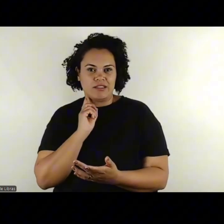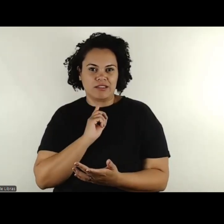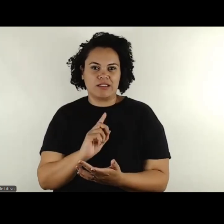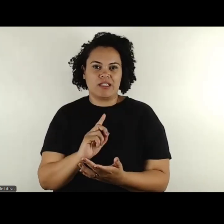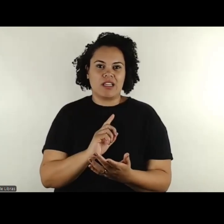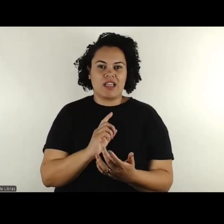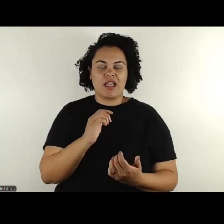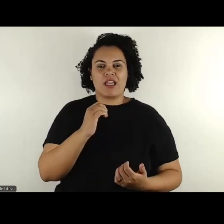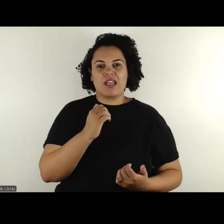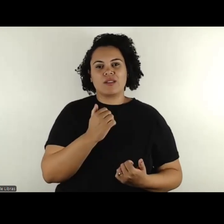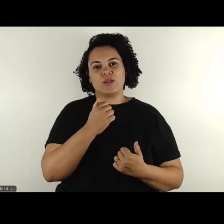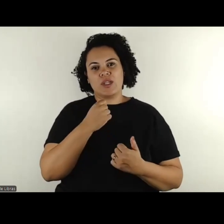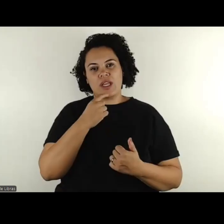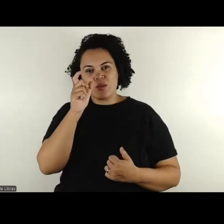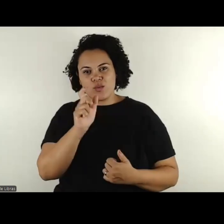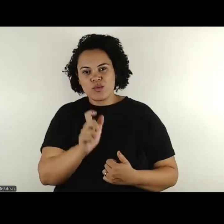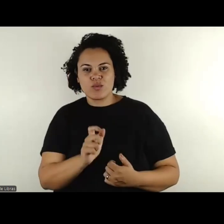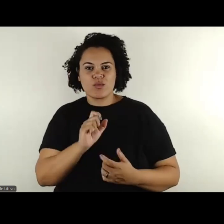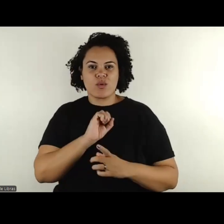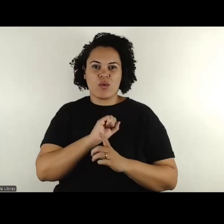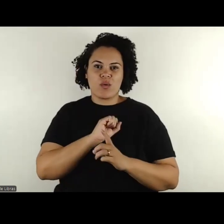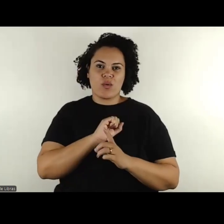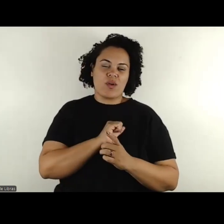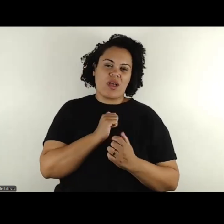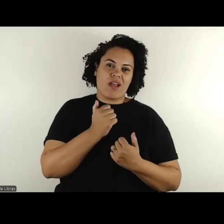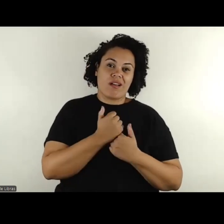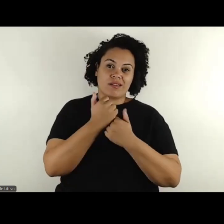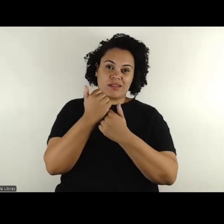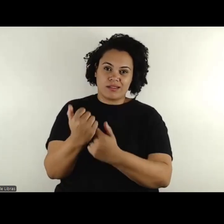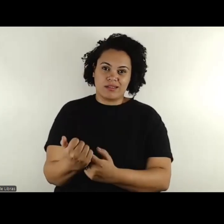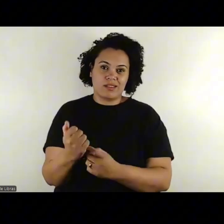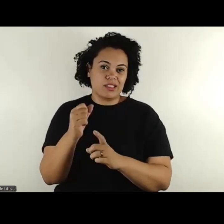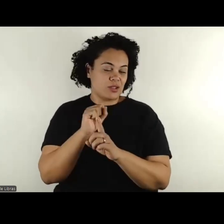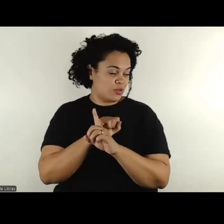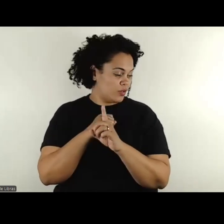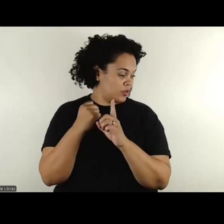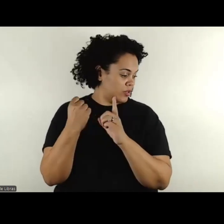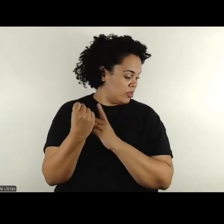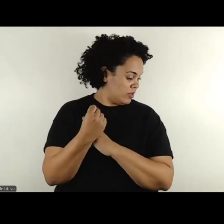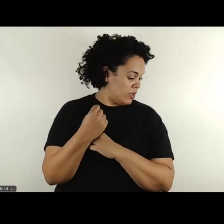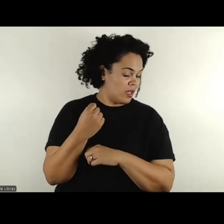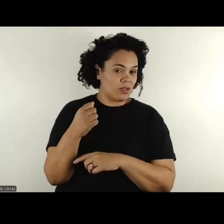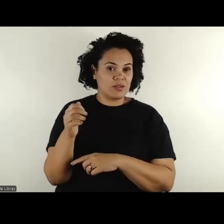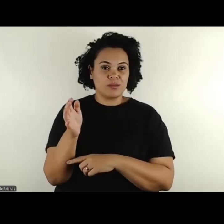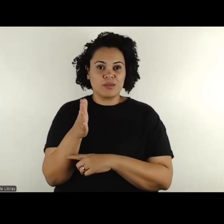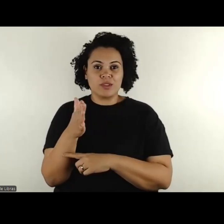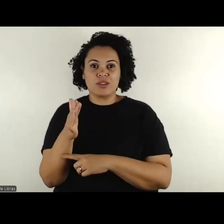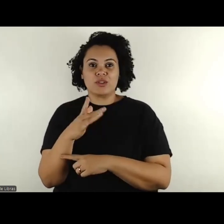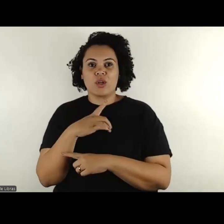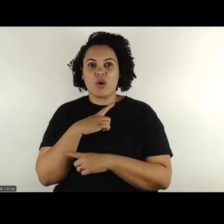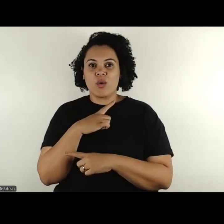pulsam liberdade. Essa é a frase que marca a campanha da gestão do Conjunto Cefes Cres